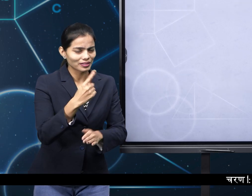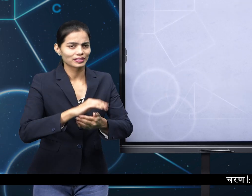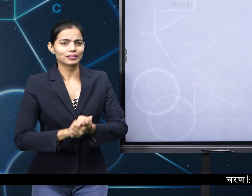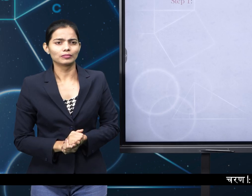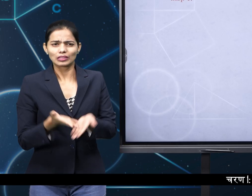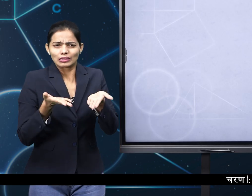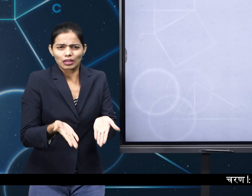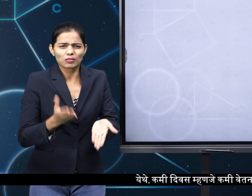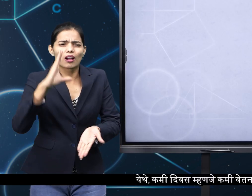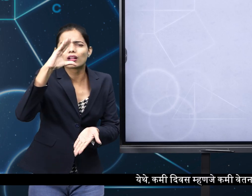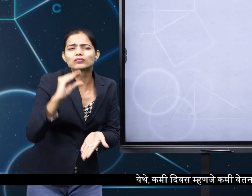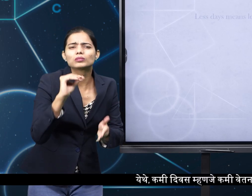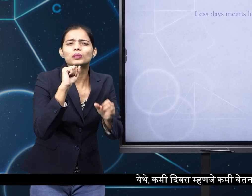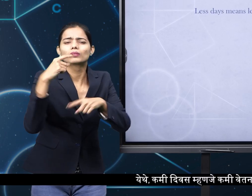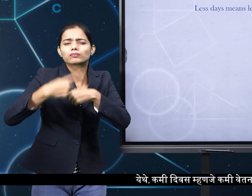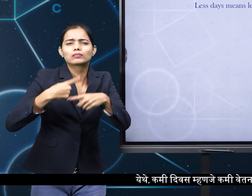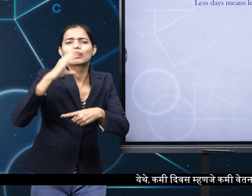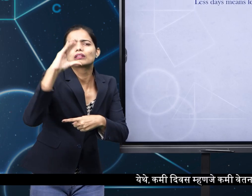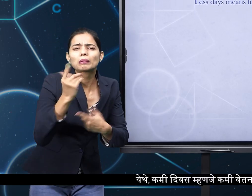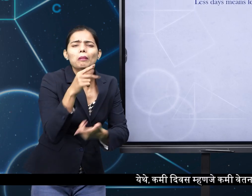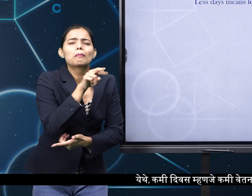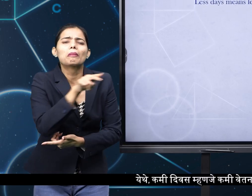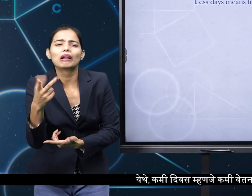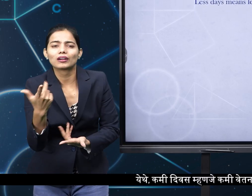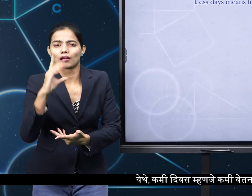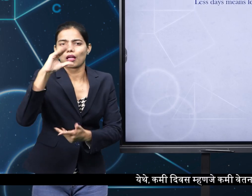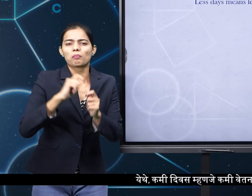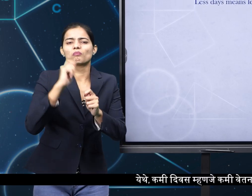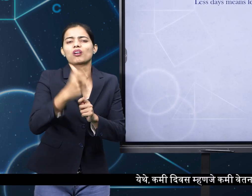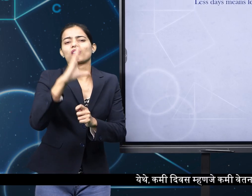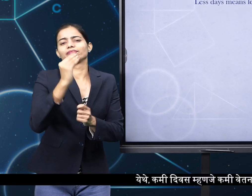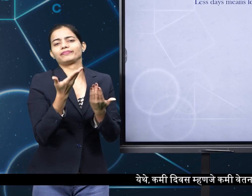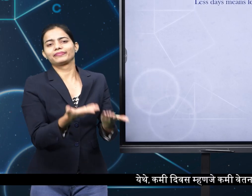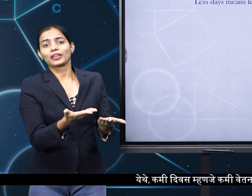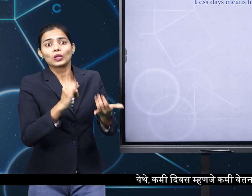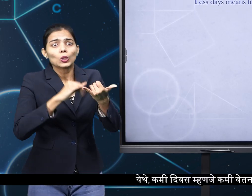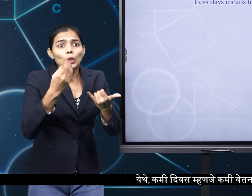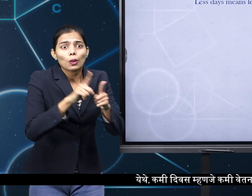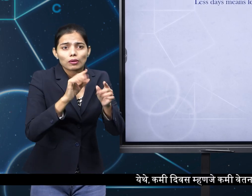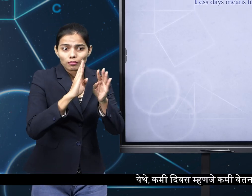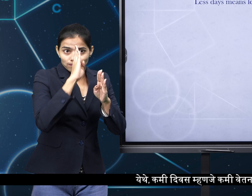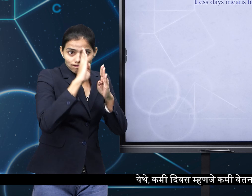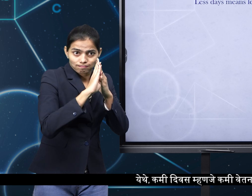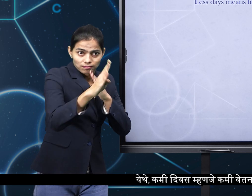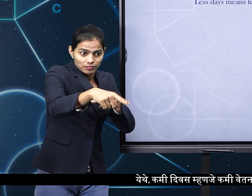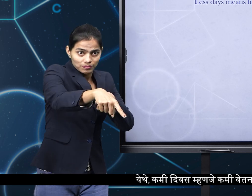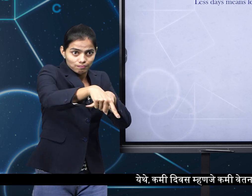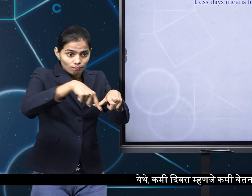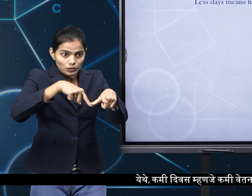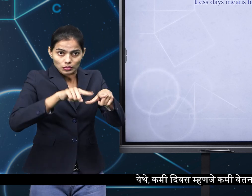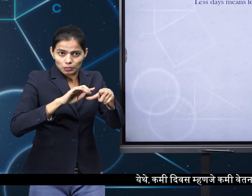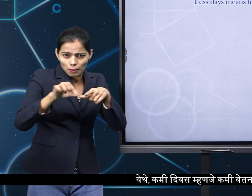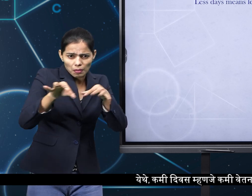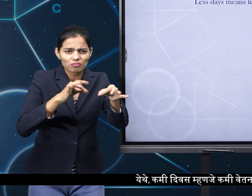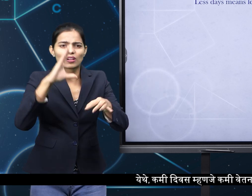1. येथे कमी दिवस म्हणजे कमी वेतन, तर ते थेट प्रमाणात आहे.